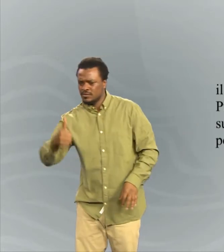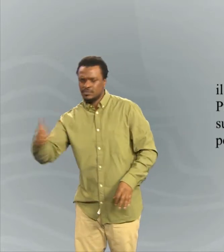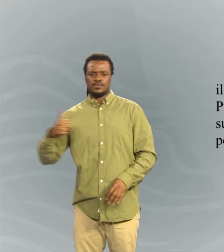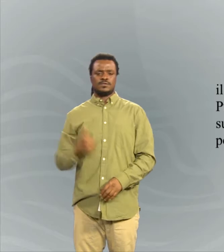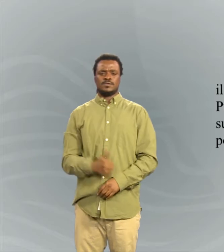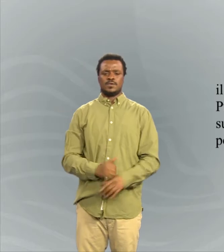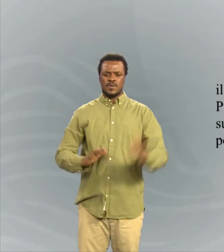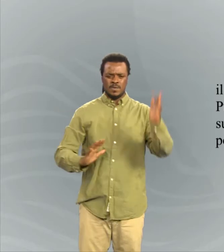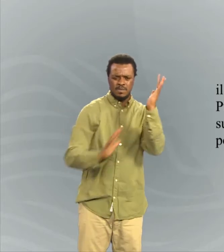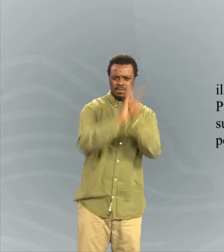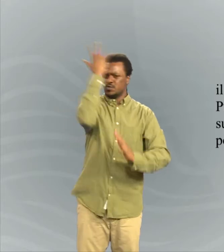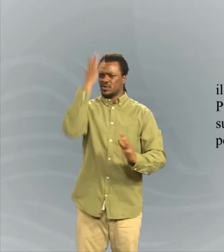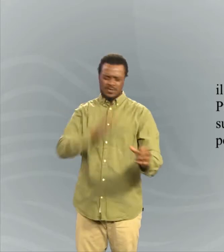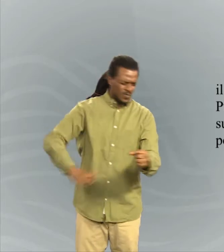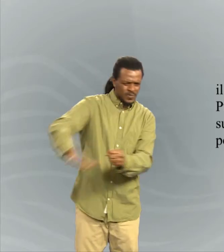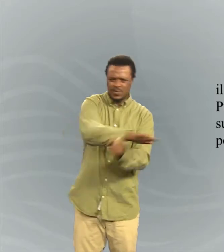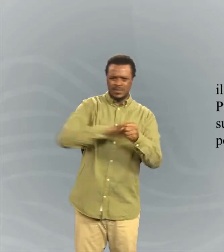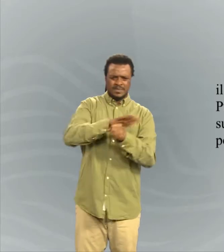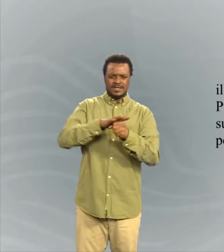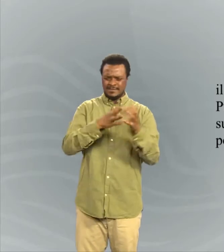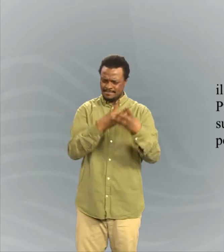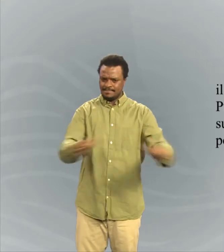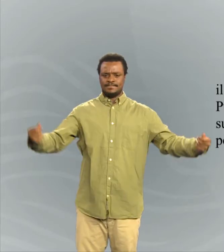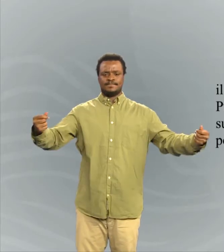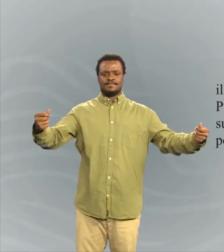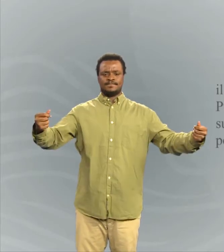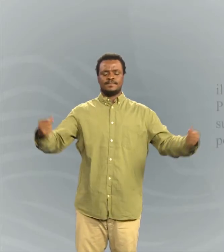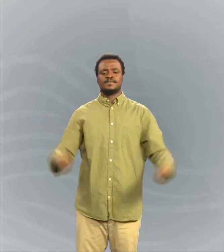les brûle entièrement sur l'autel en sacrifice pour le Seigneur.